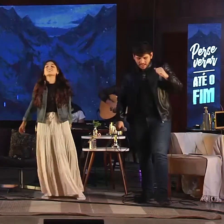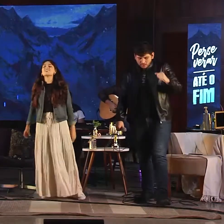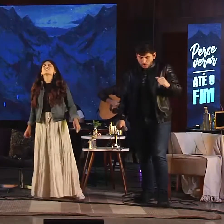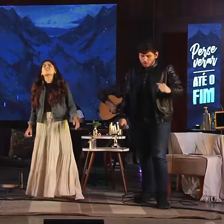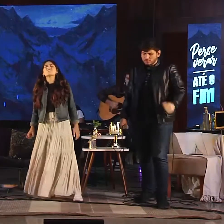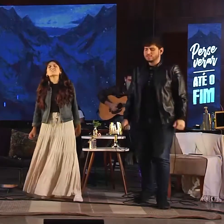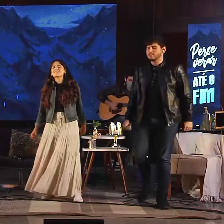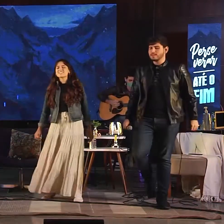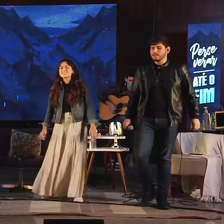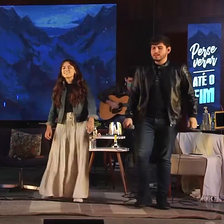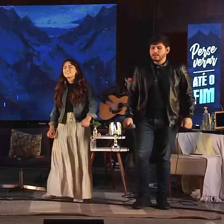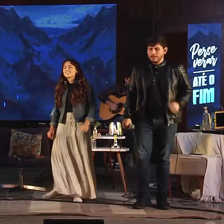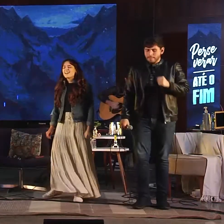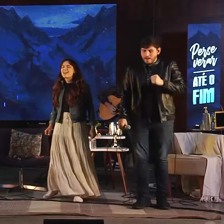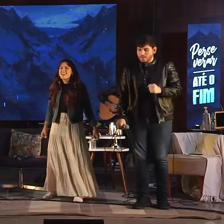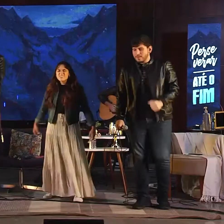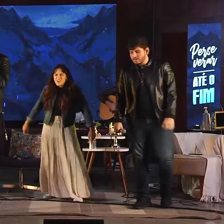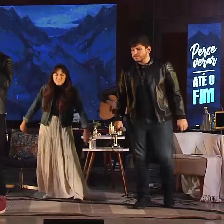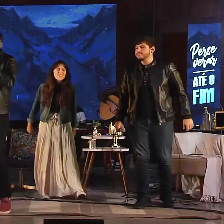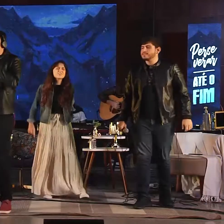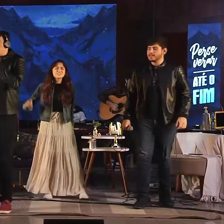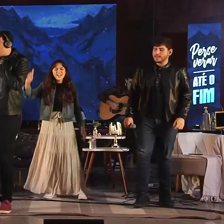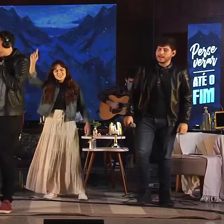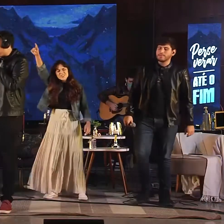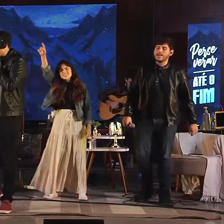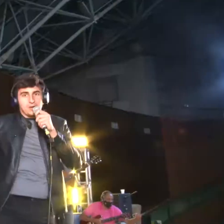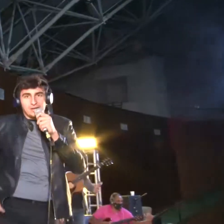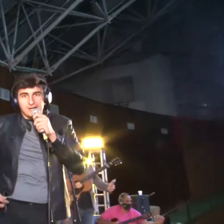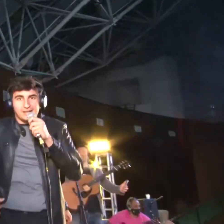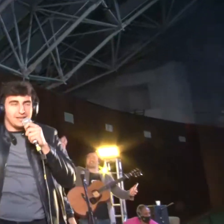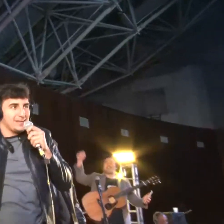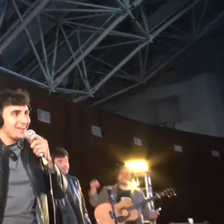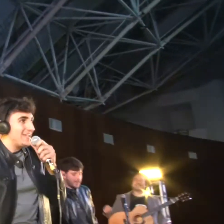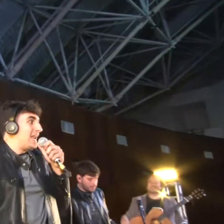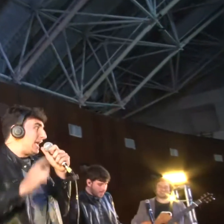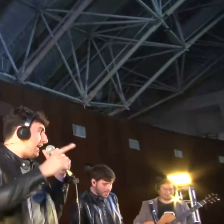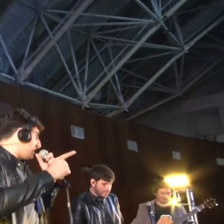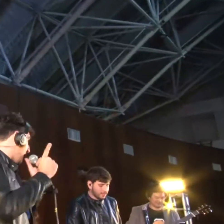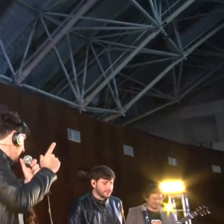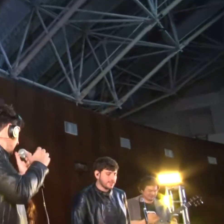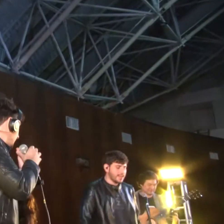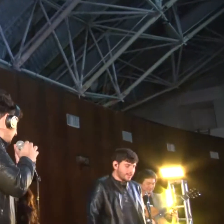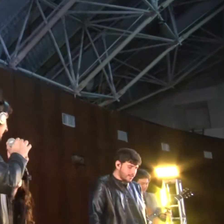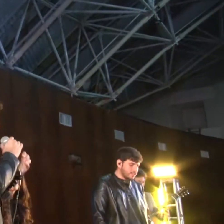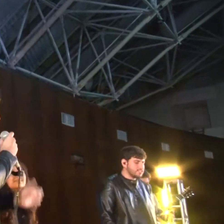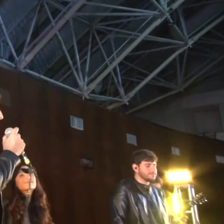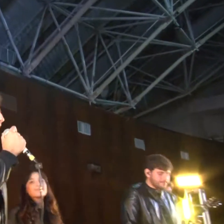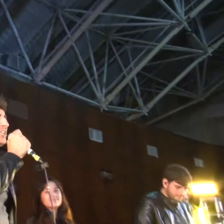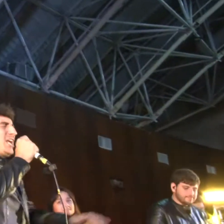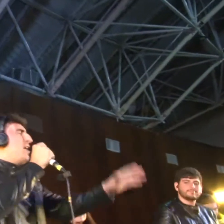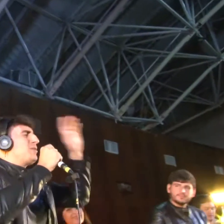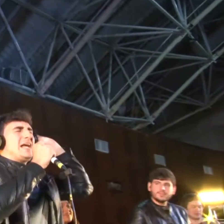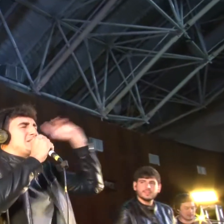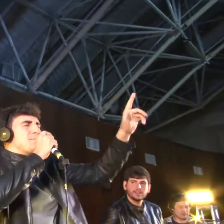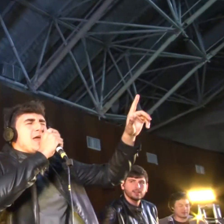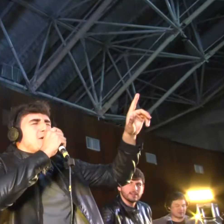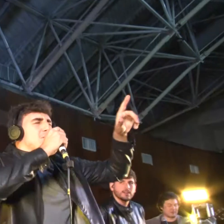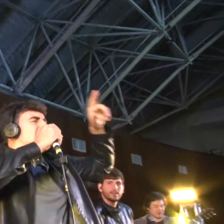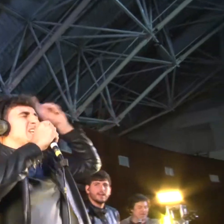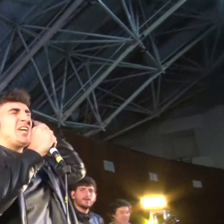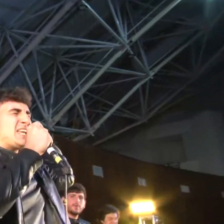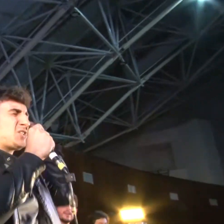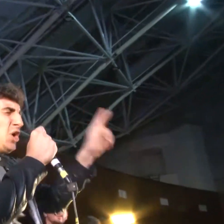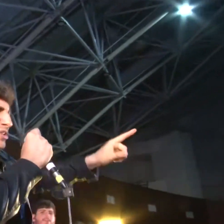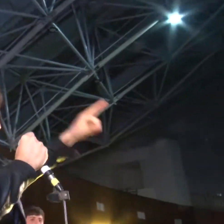Jesus! Esse é meu amigo! Jesus é o meu amigo! Ele é grande, hein? Achei um grande